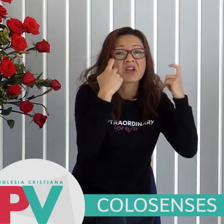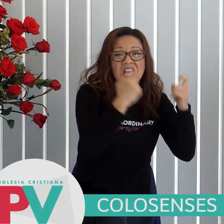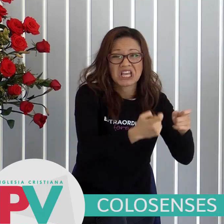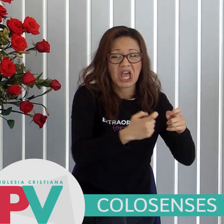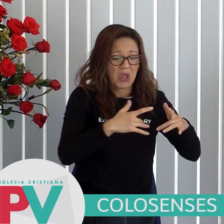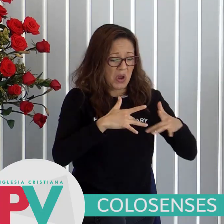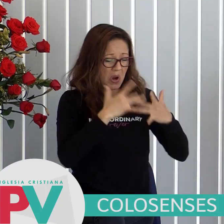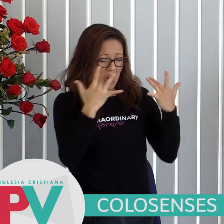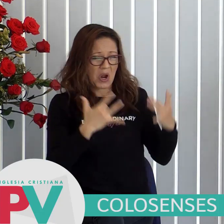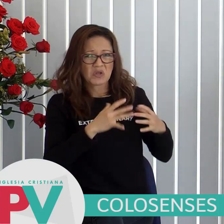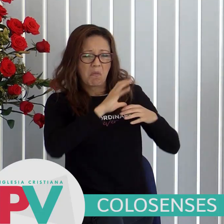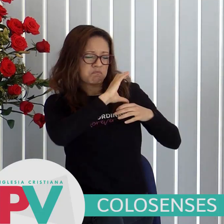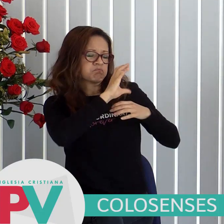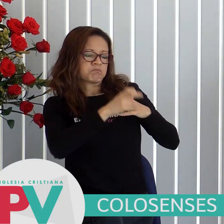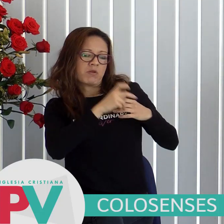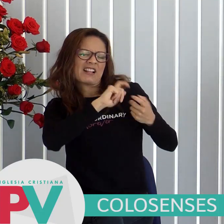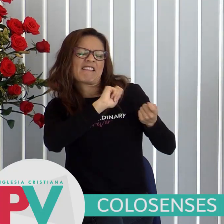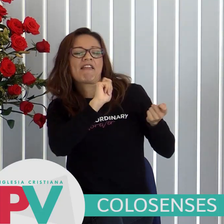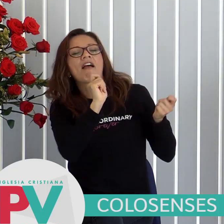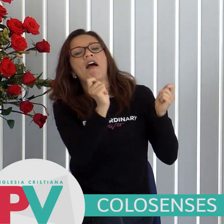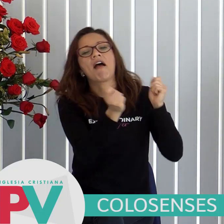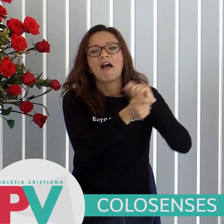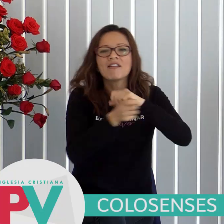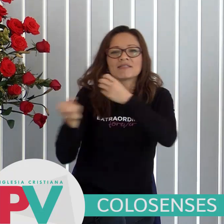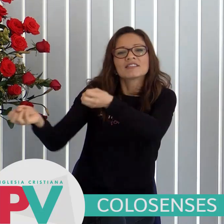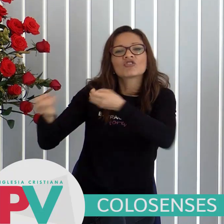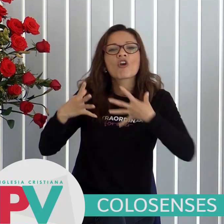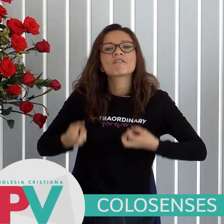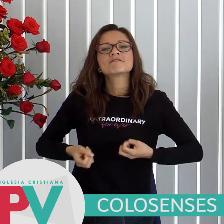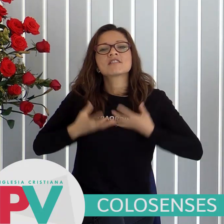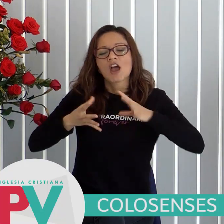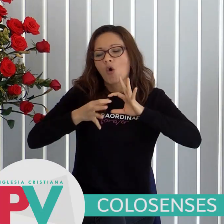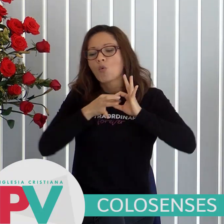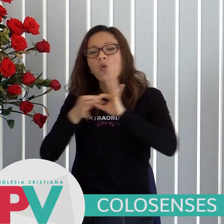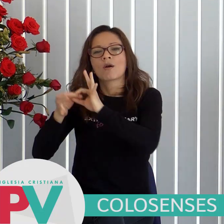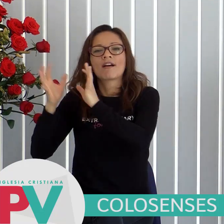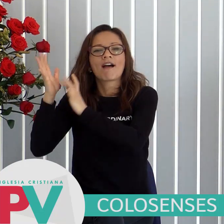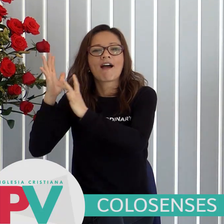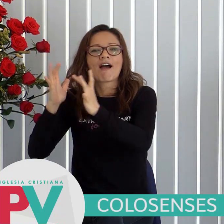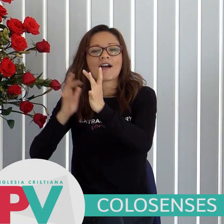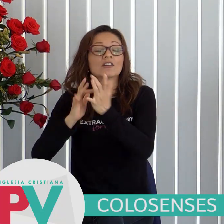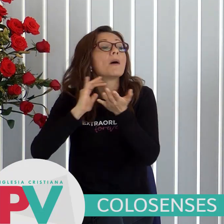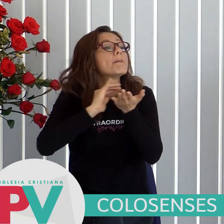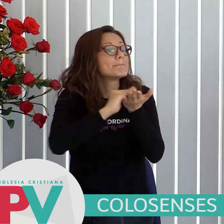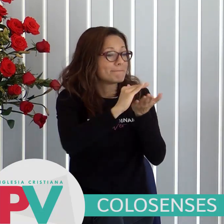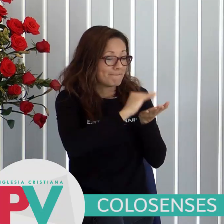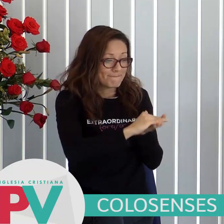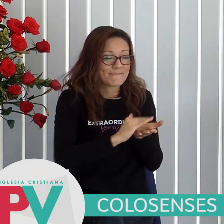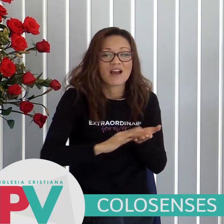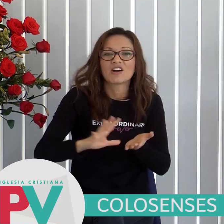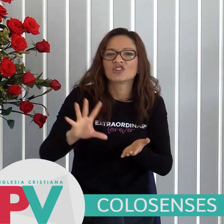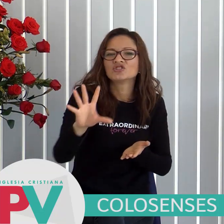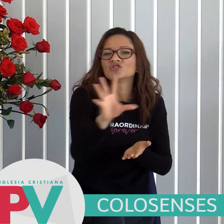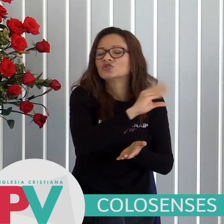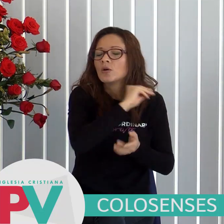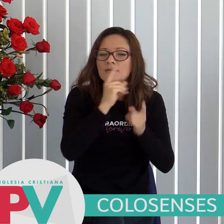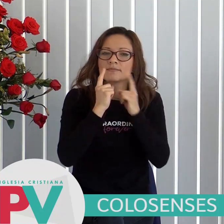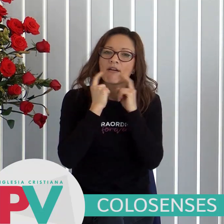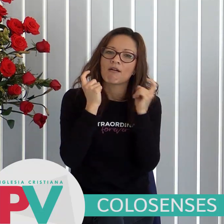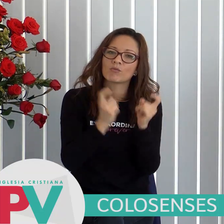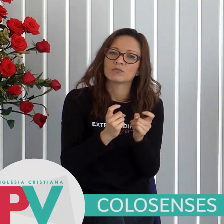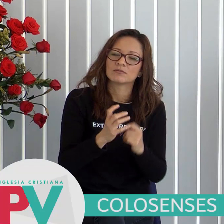de vuestra carne, os dio vivamente juntamente con Él, perdonándoos todos los